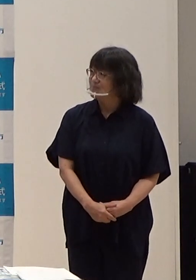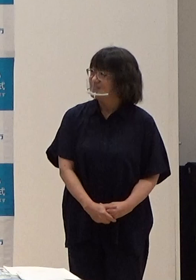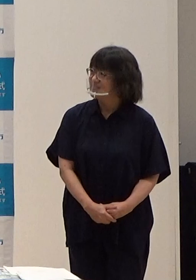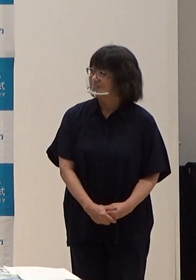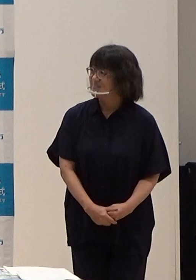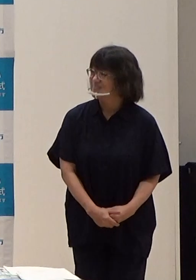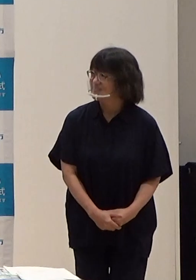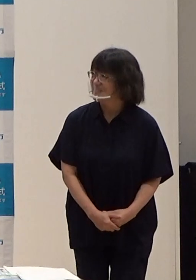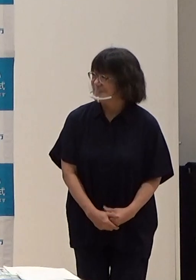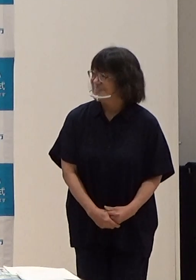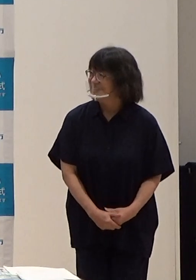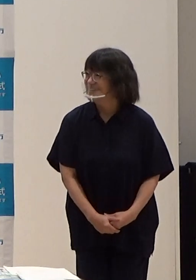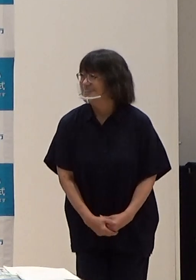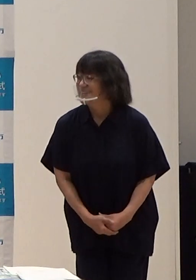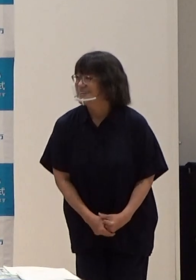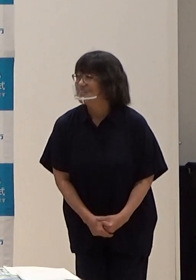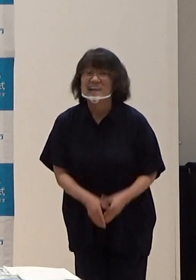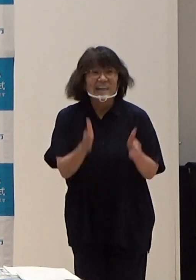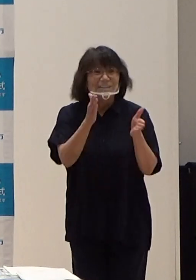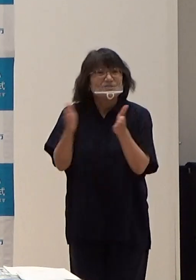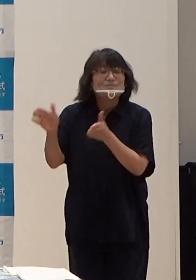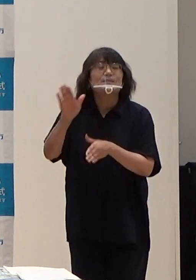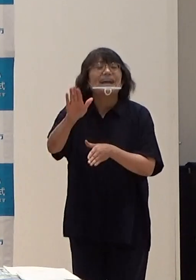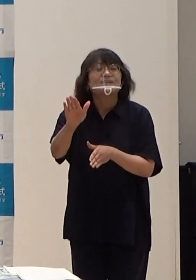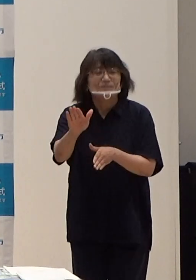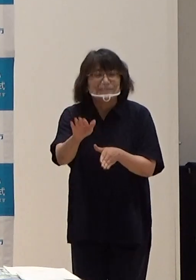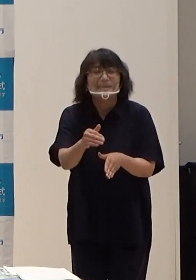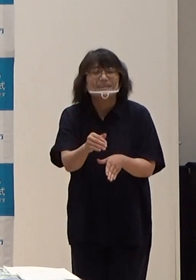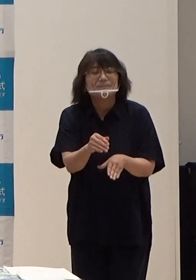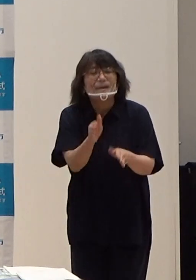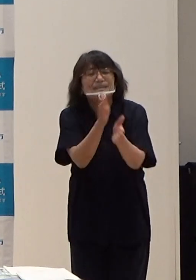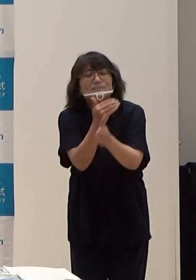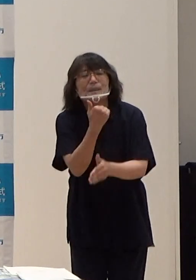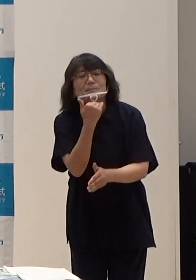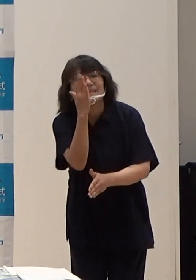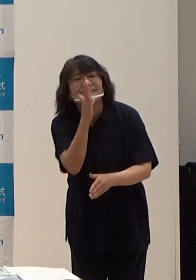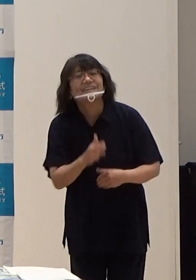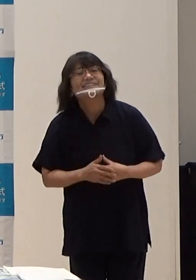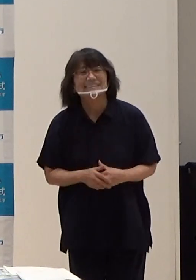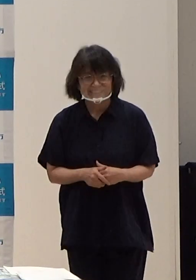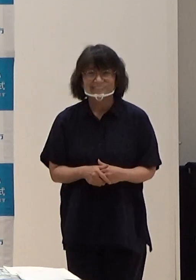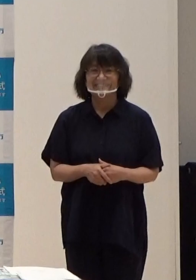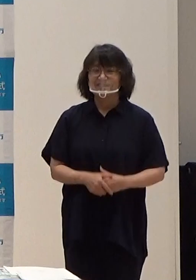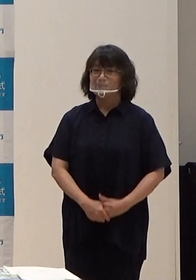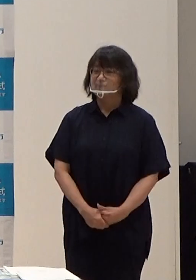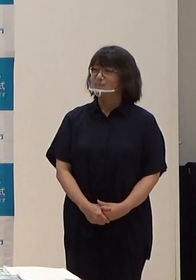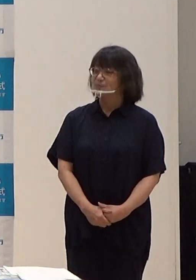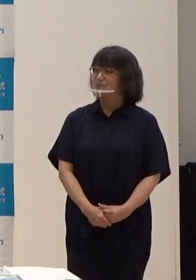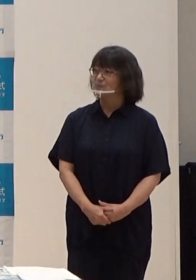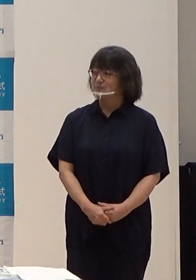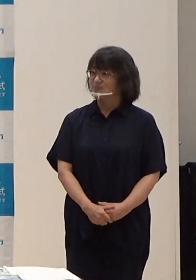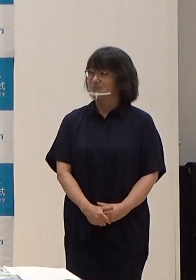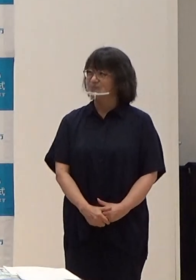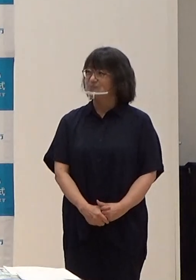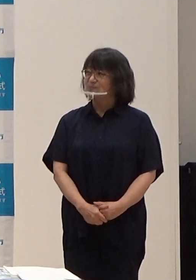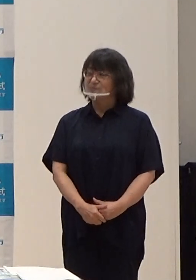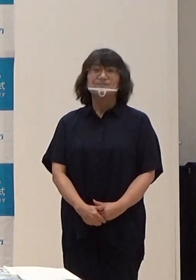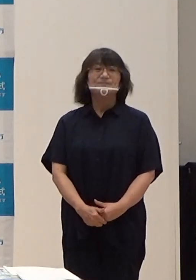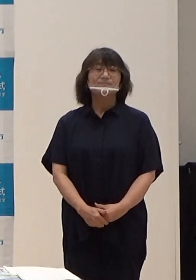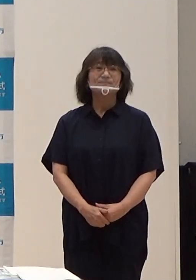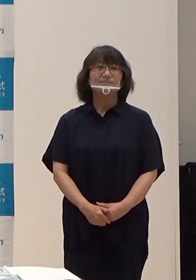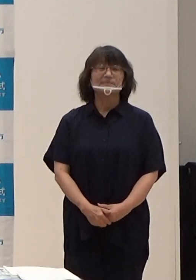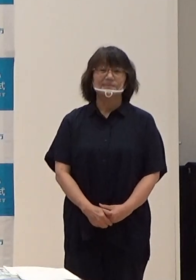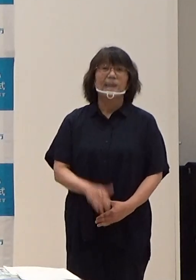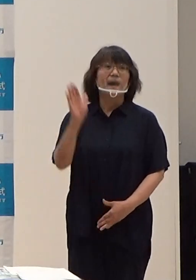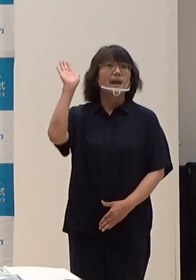備がございますので、ちょっとよろしいでしょうか。はい、申し訳ございません。で先ほど後ほどご